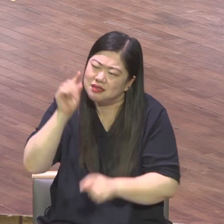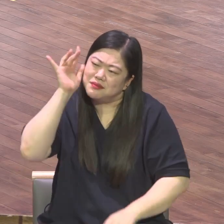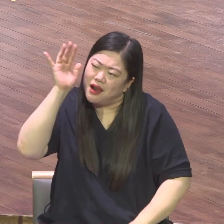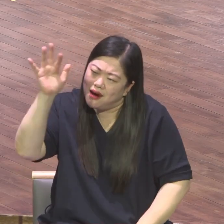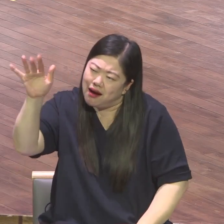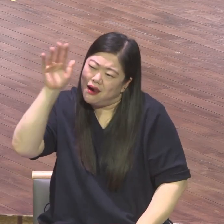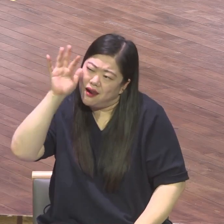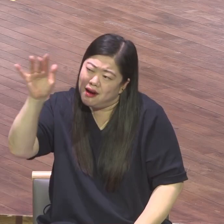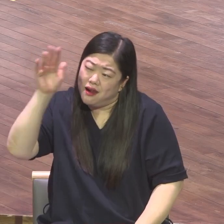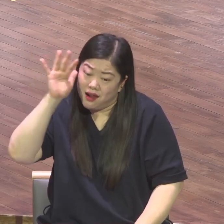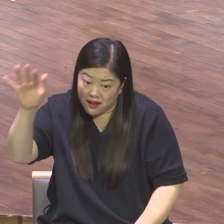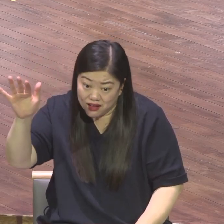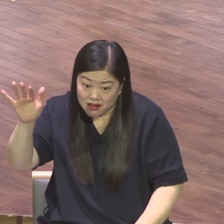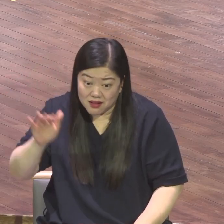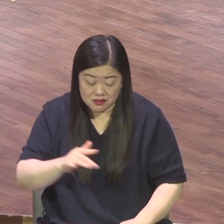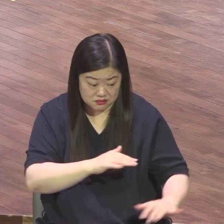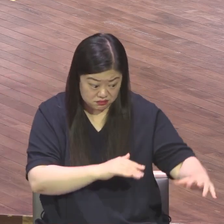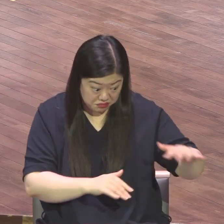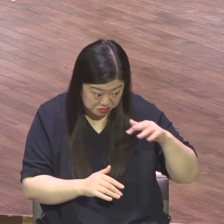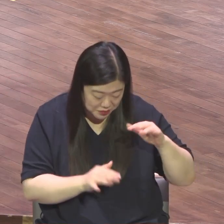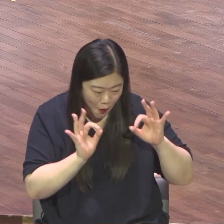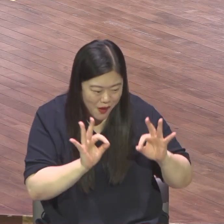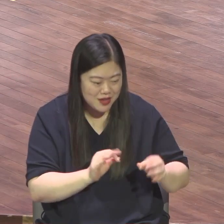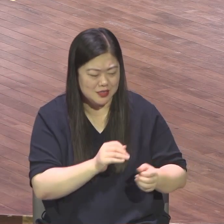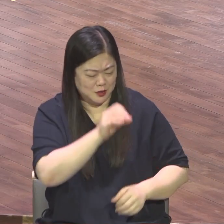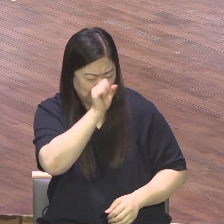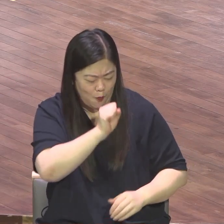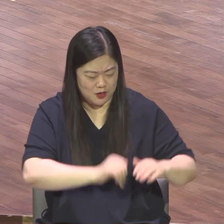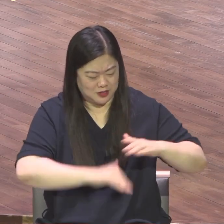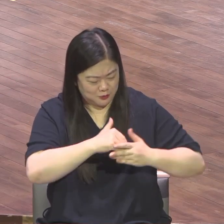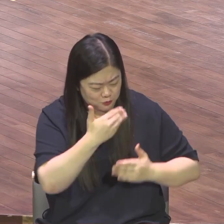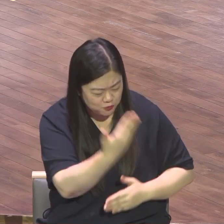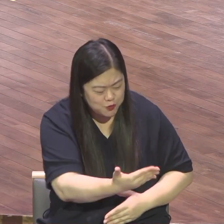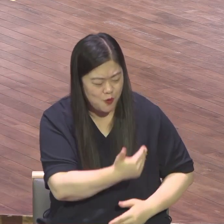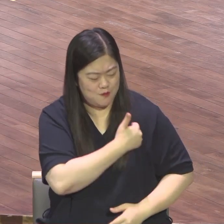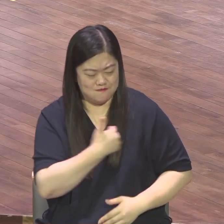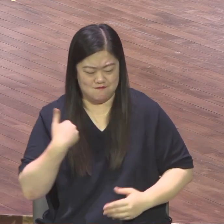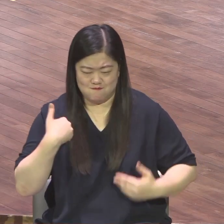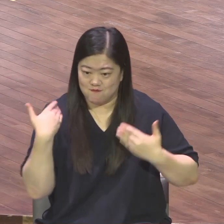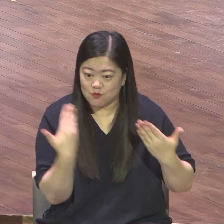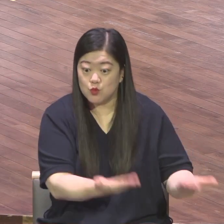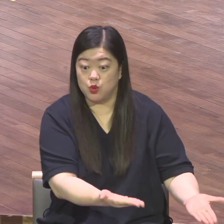만족을 주시며 줄인 영혼에게 좋은 것으로 채워주신다 분명히 말씀하셨잖아요.